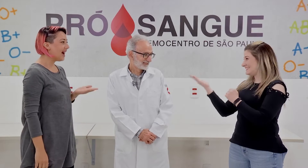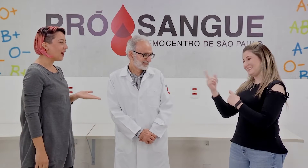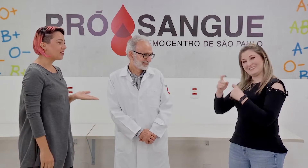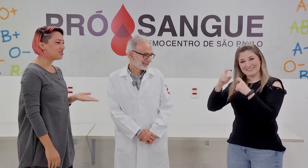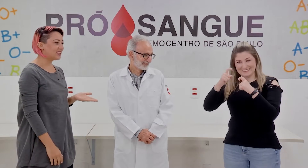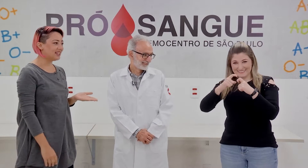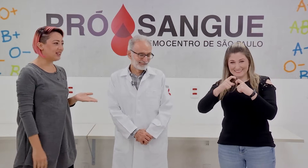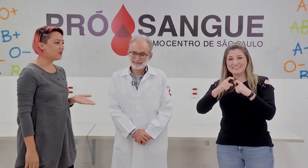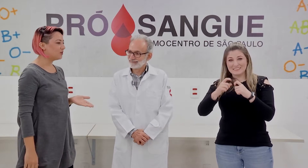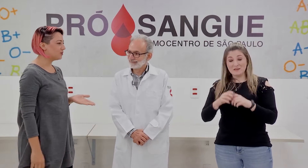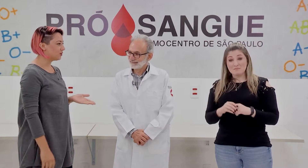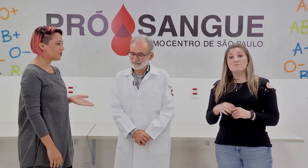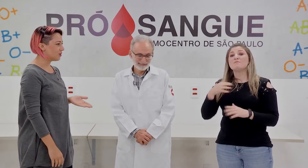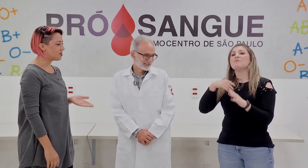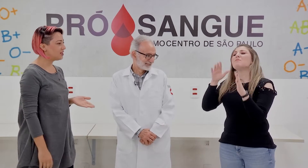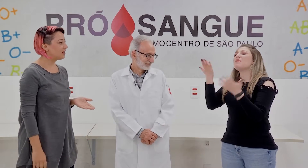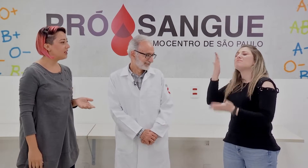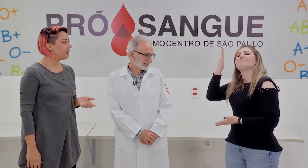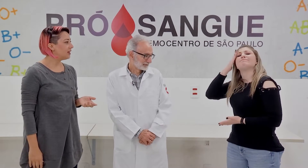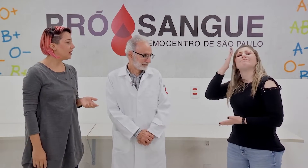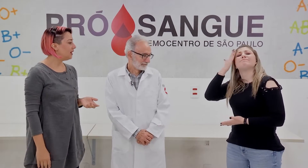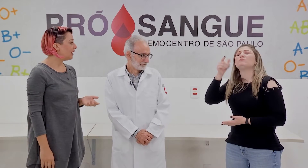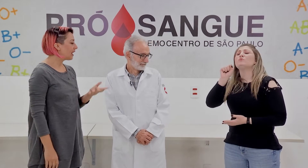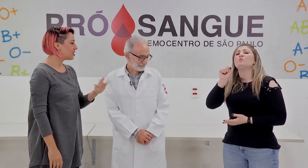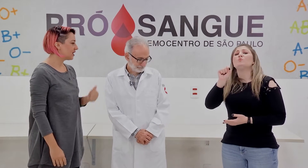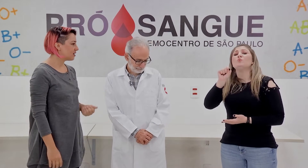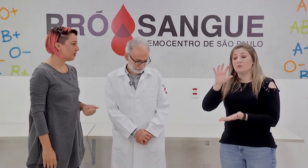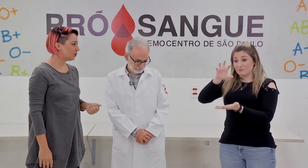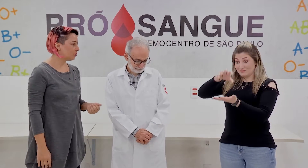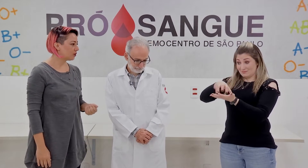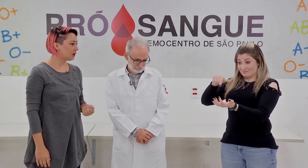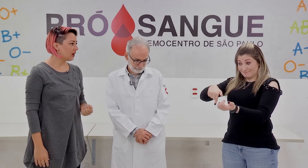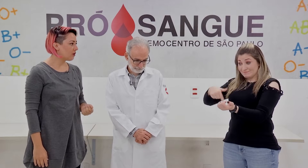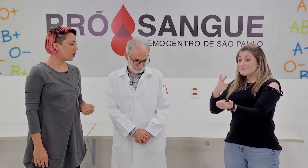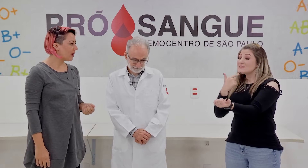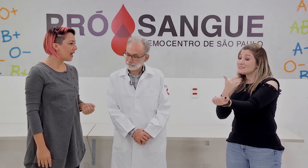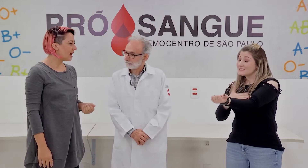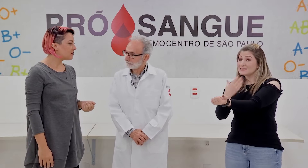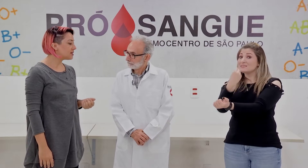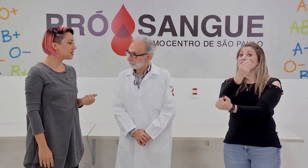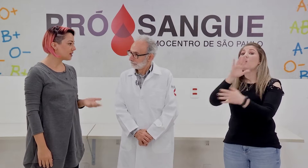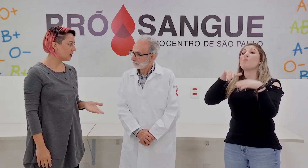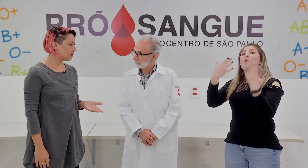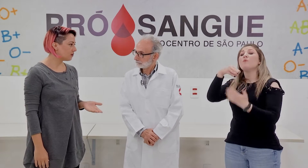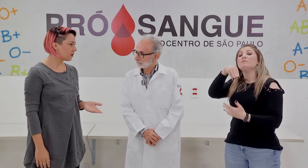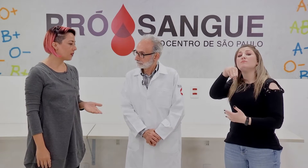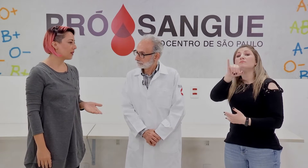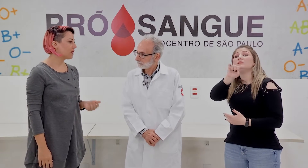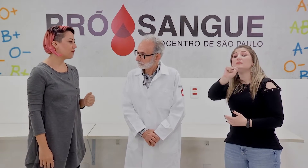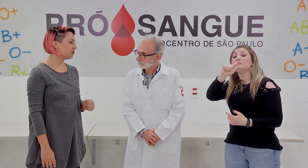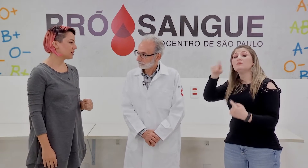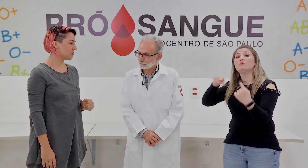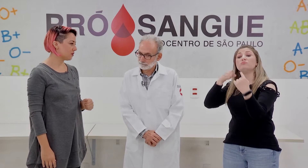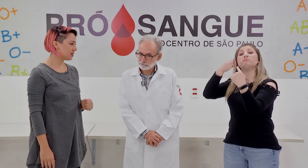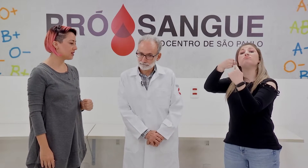Agora a gente está aqui com o Dr. Jorge e a Kátia quer saber, doutor, qual é a missão da Fundação